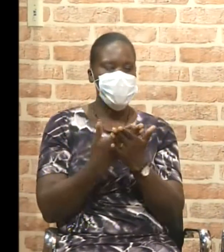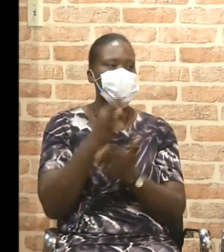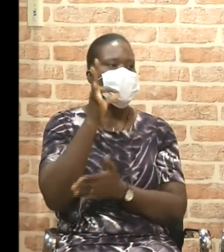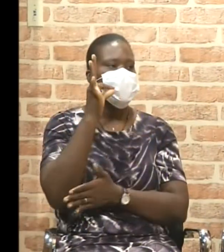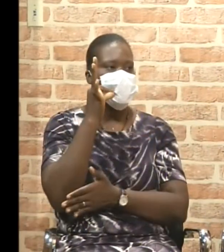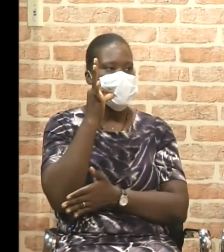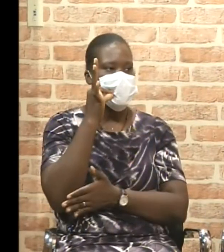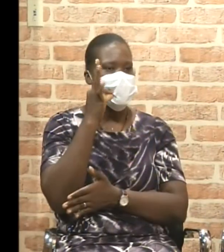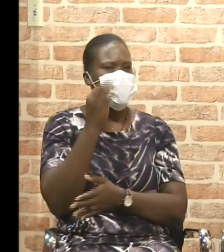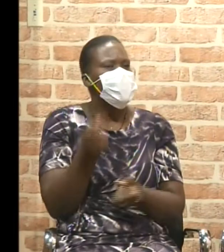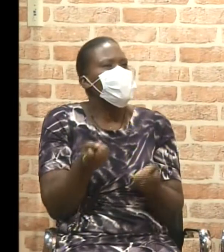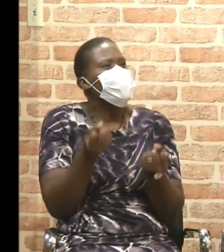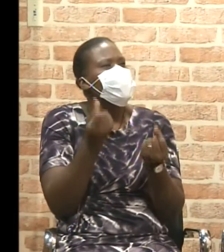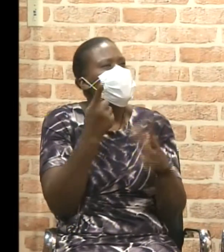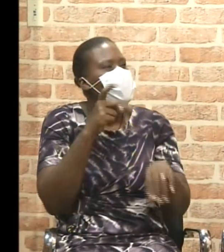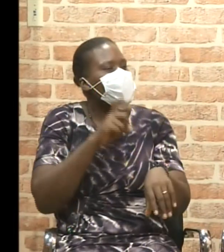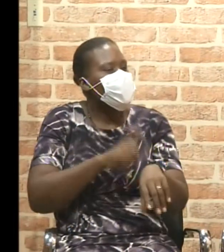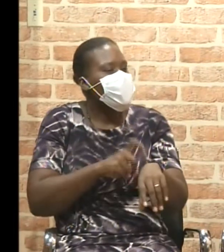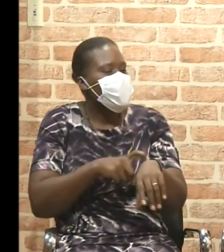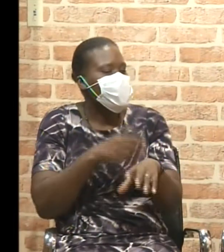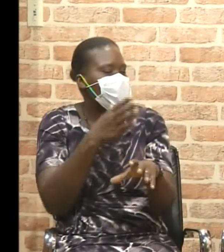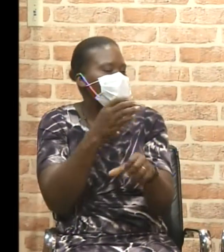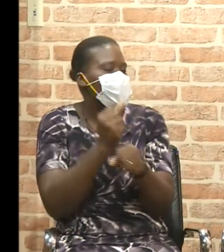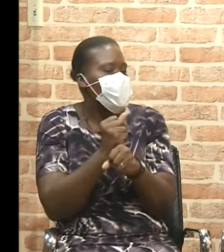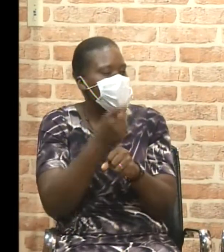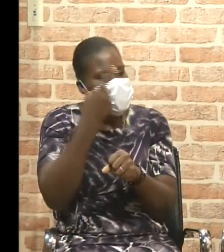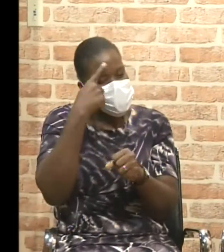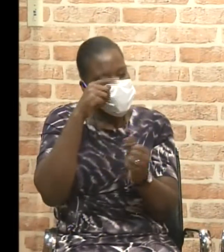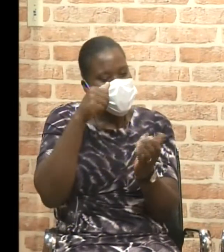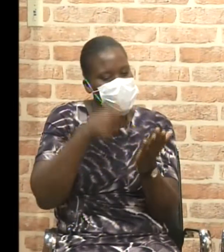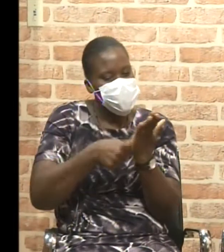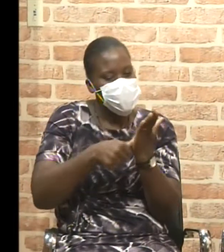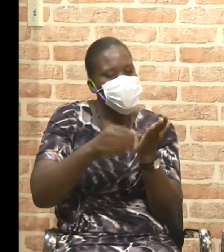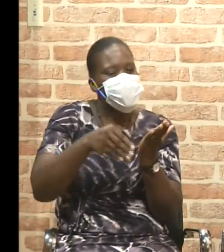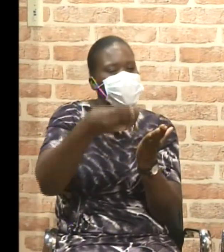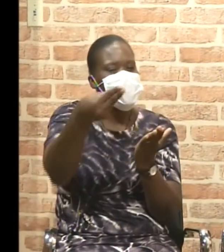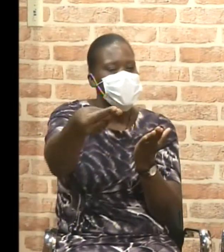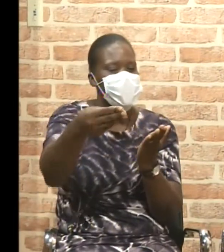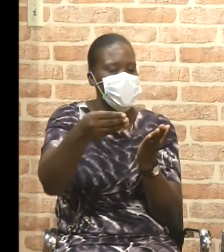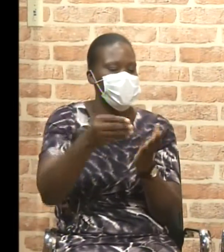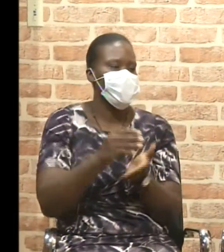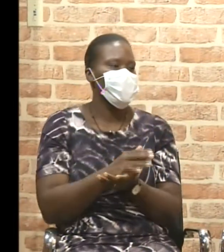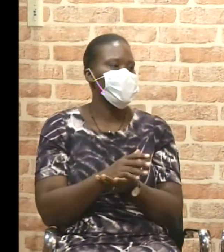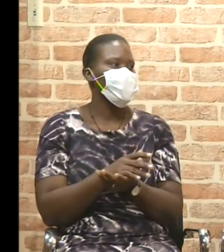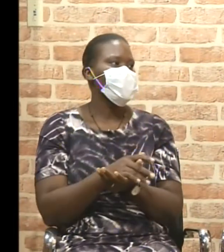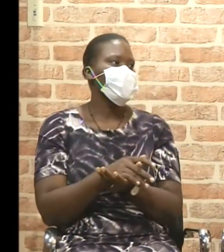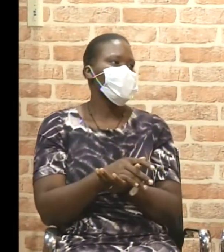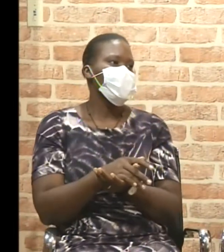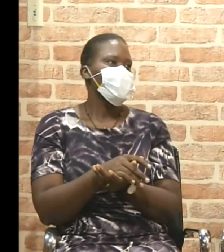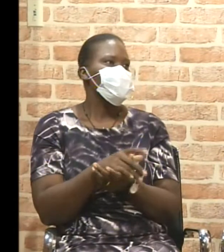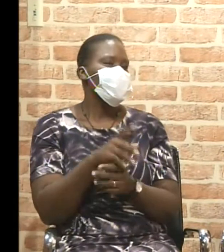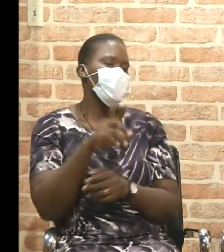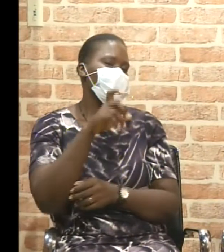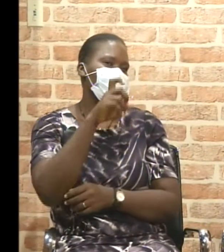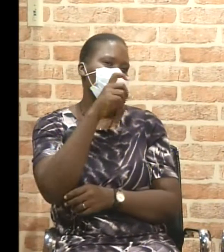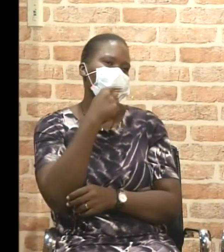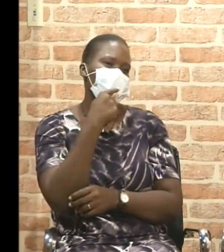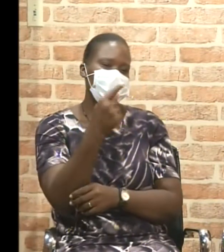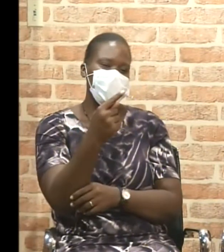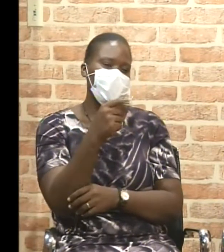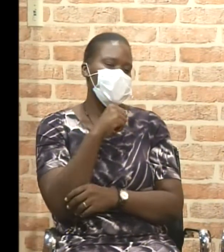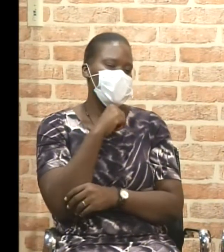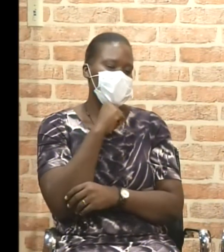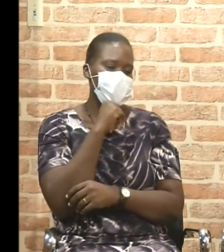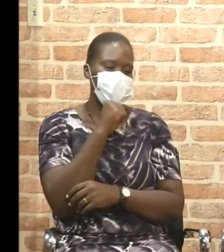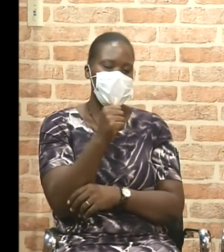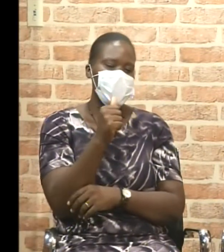combien de temps pour que vous soyez finalement nommé parce que vous avez un bon temps à attendre? Faut que moi dire que pour vous nommer, il ne dépend pas